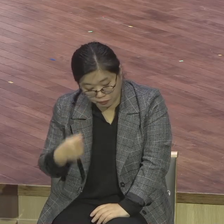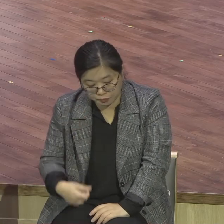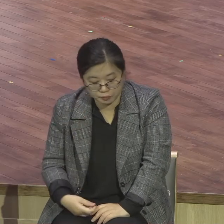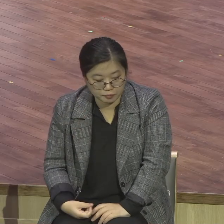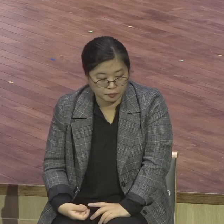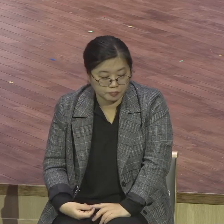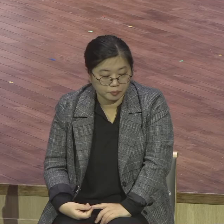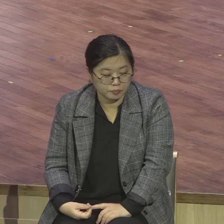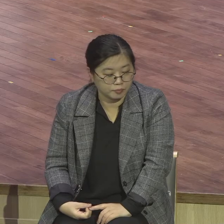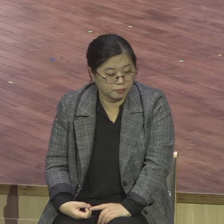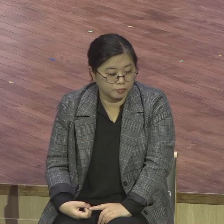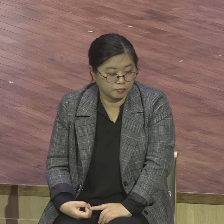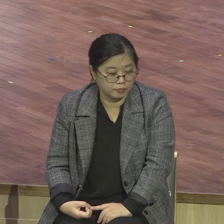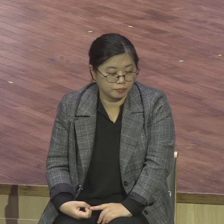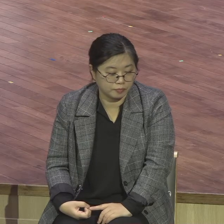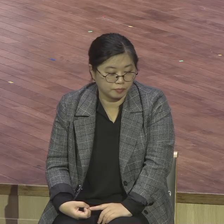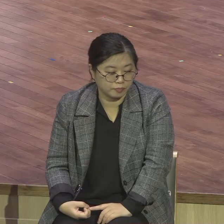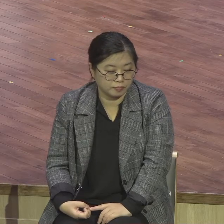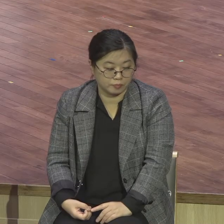이렇게 기도할 때